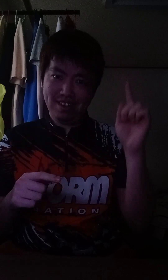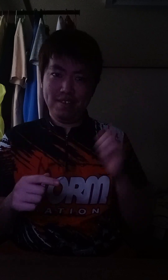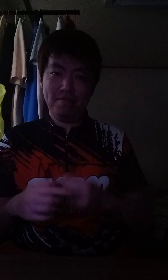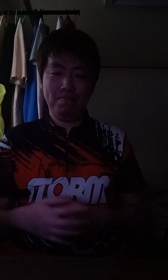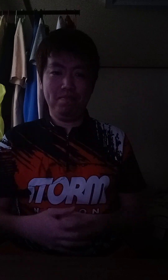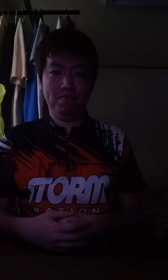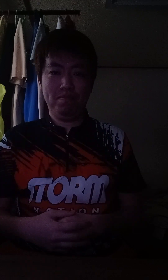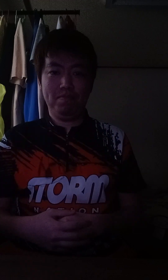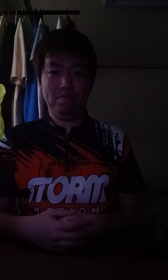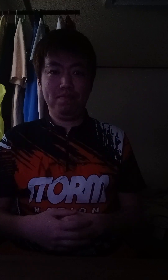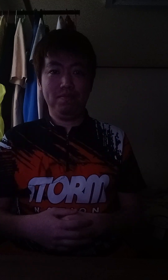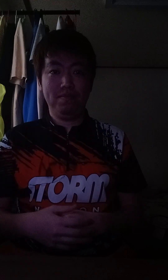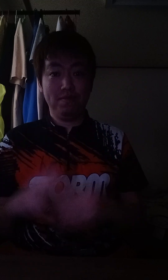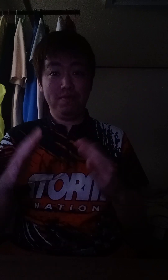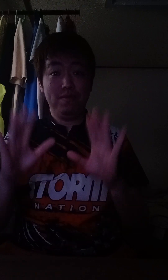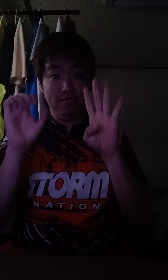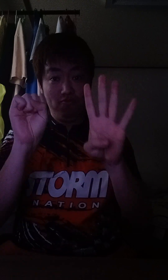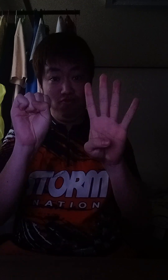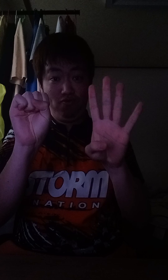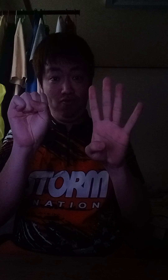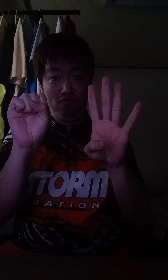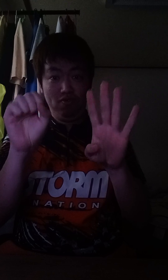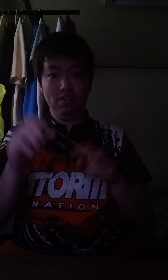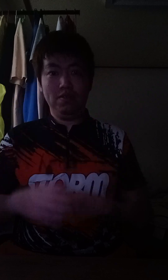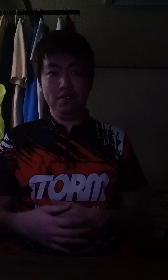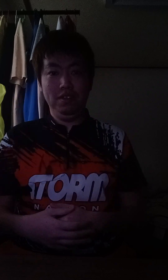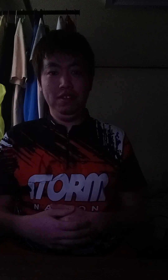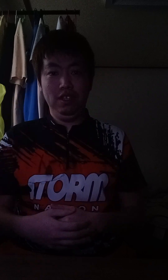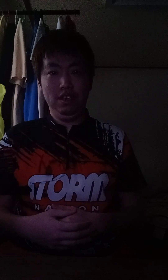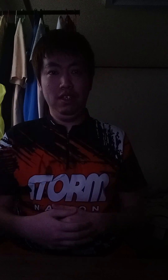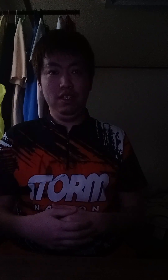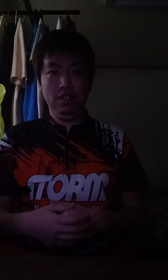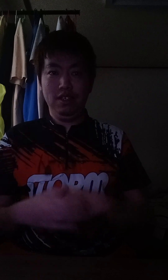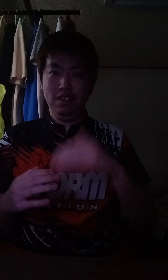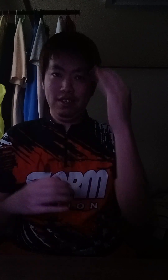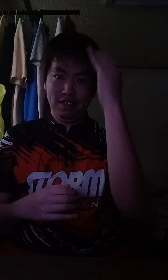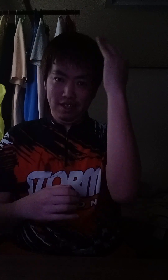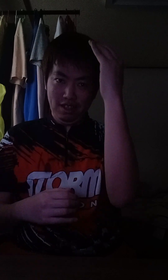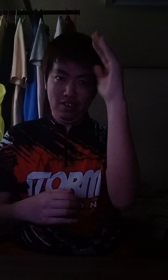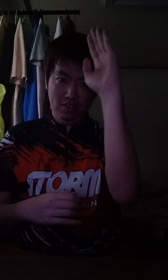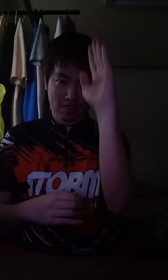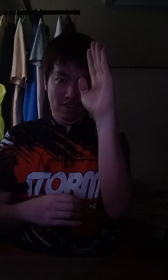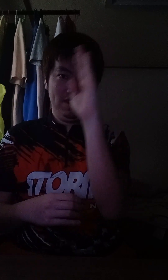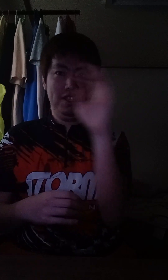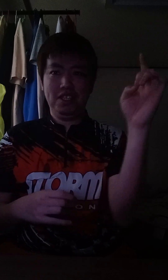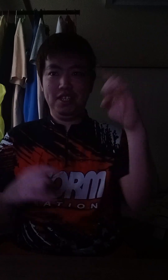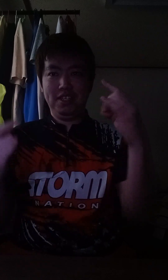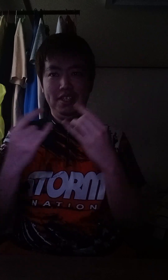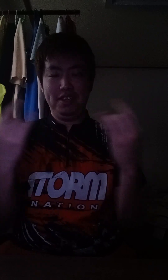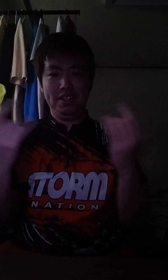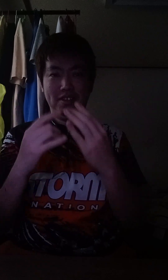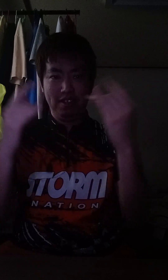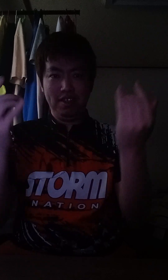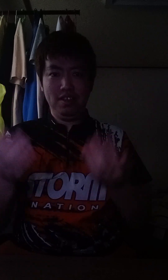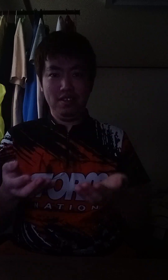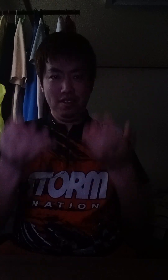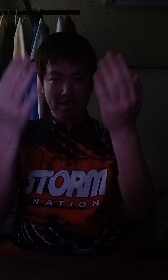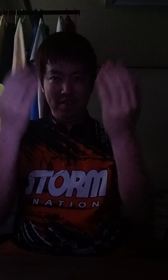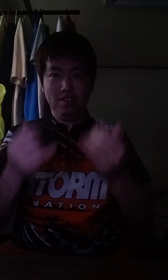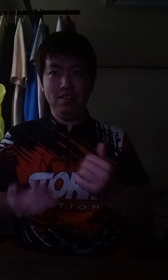우와, 우리 승현이 키가 90이 됐네. 야, 중학생들은 키도 그냥 더 이제